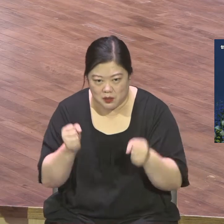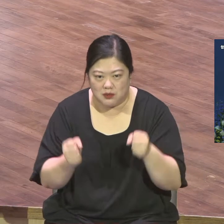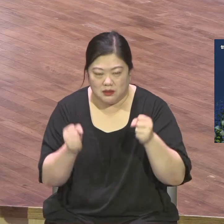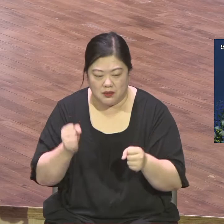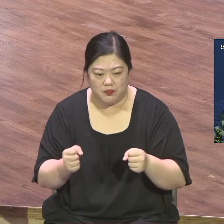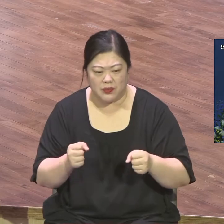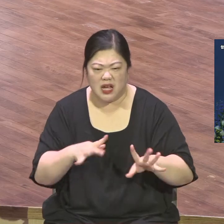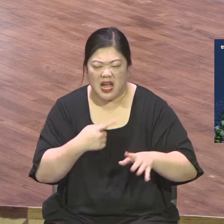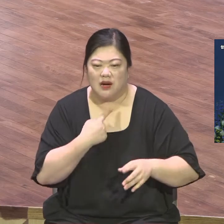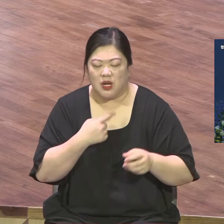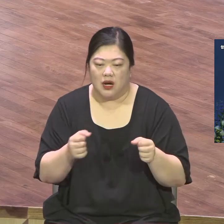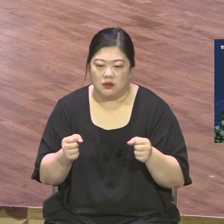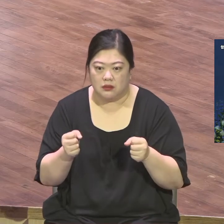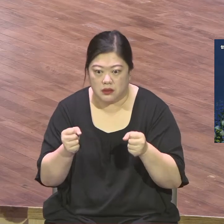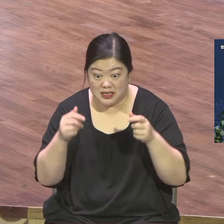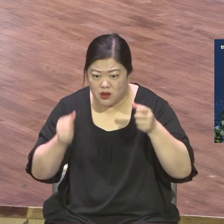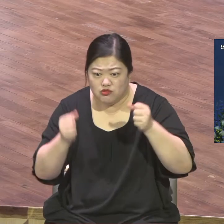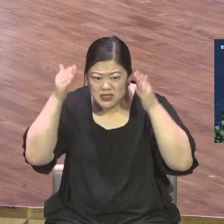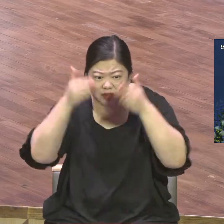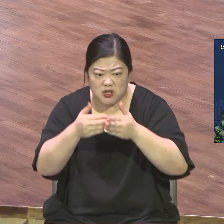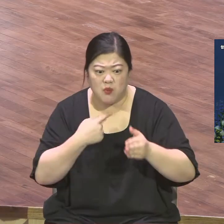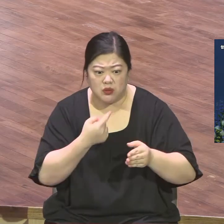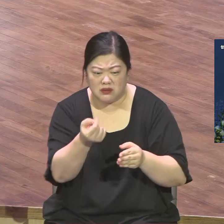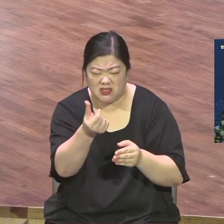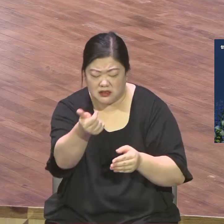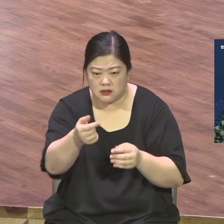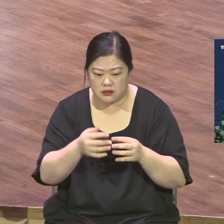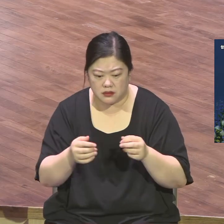크게 하세요. 예 크게.